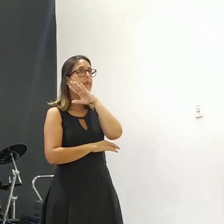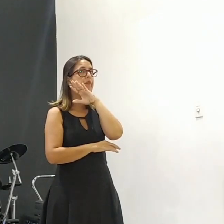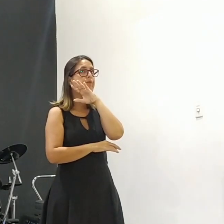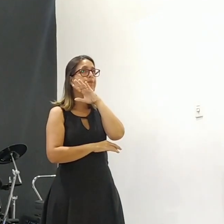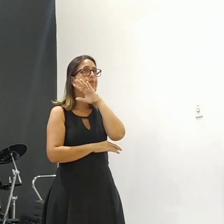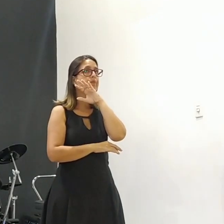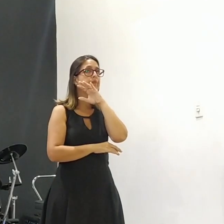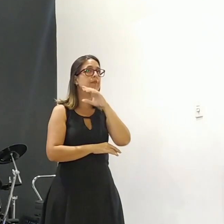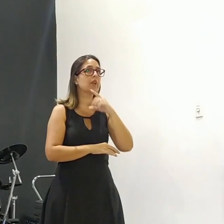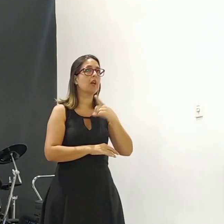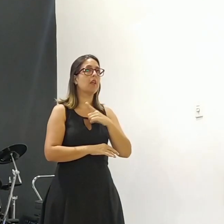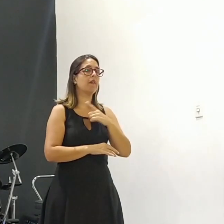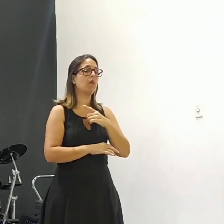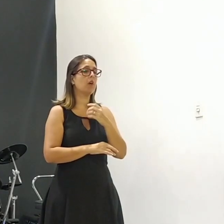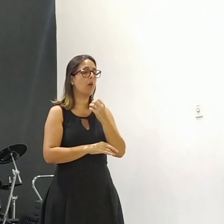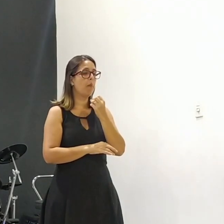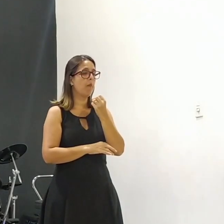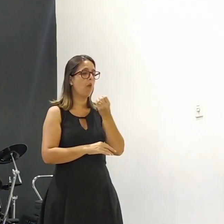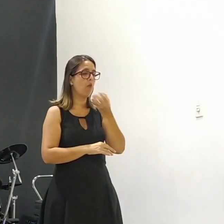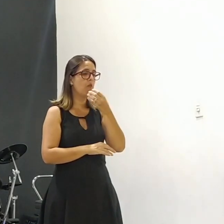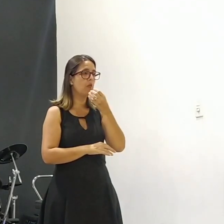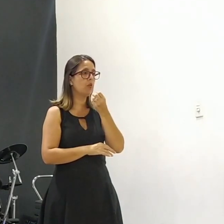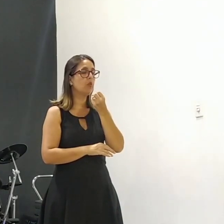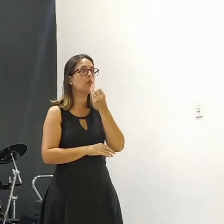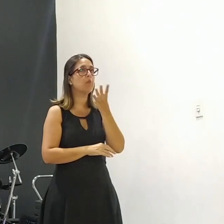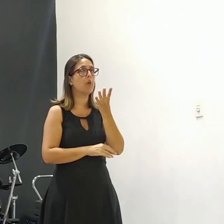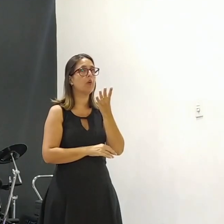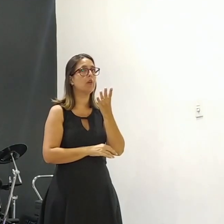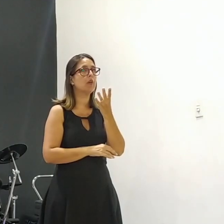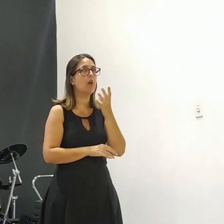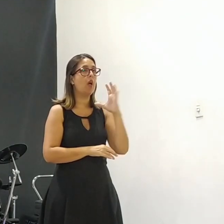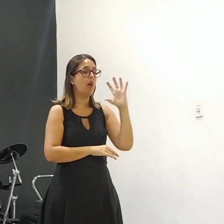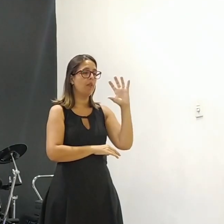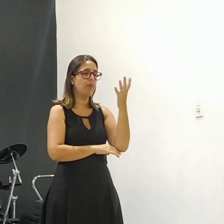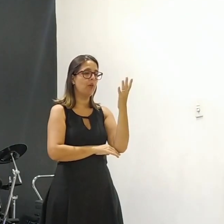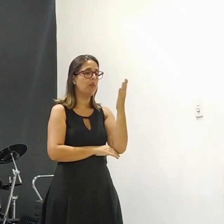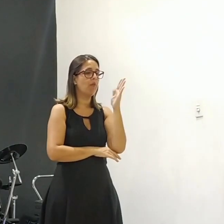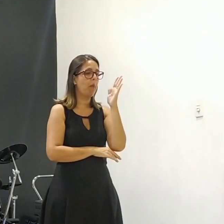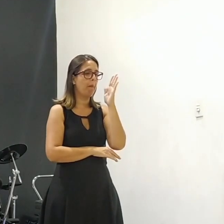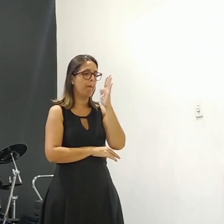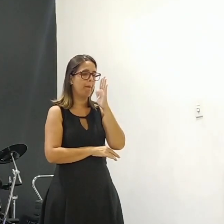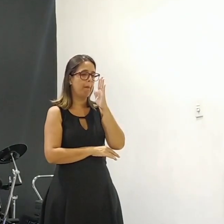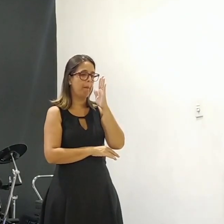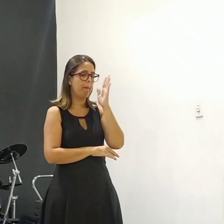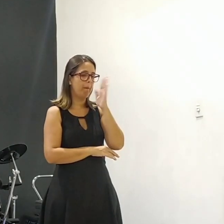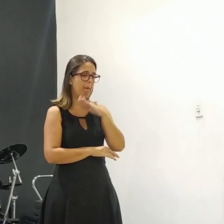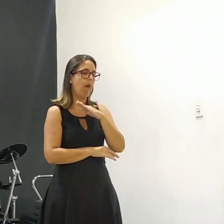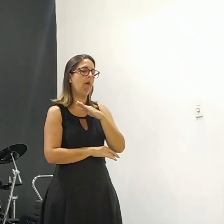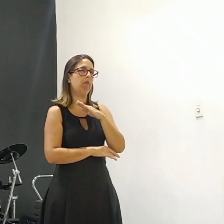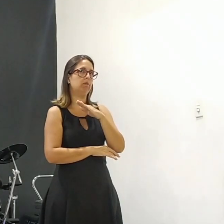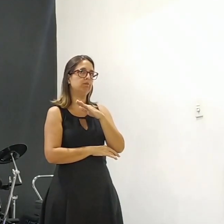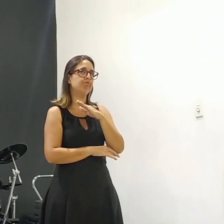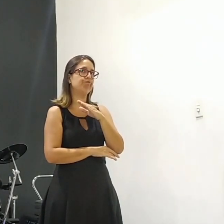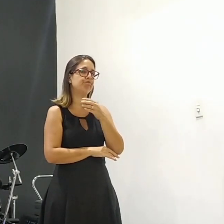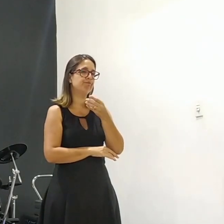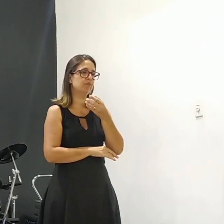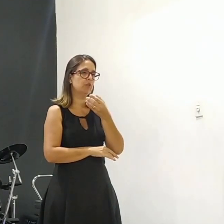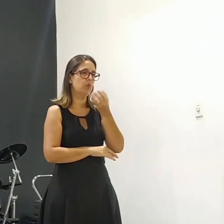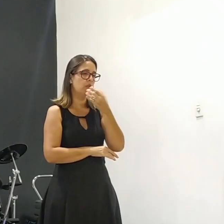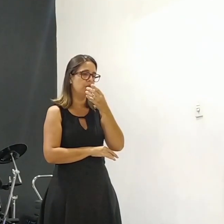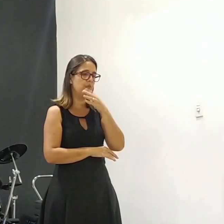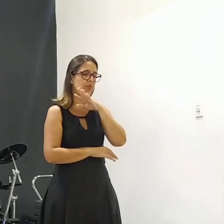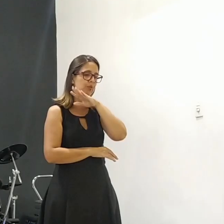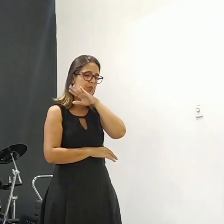frutos. Toda árvore má produz frutos maus,